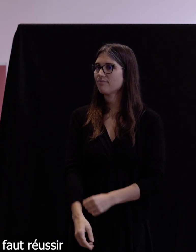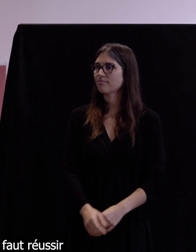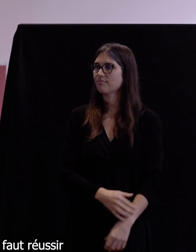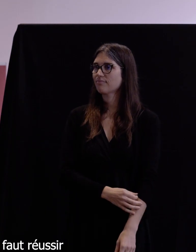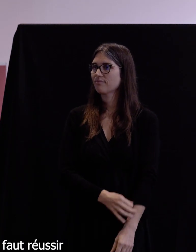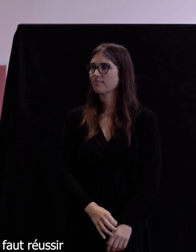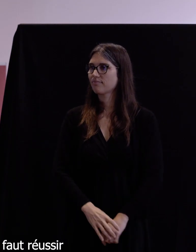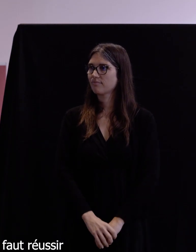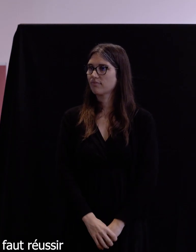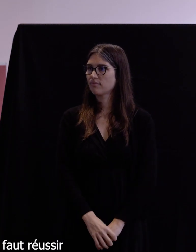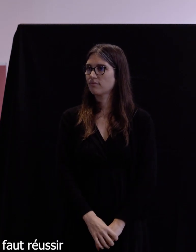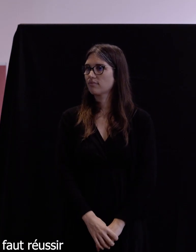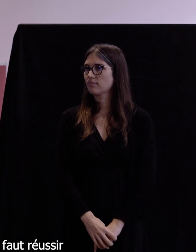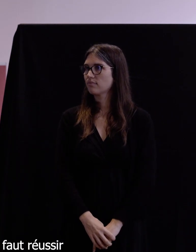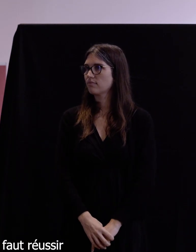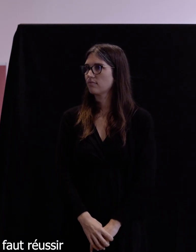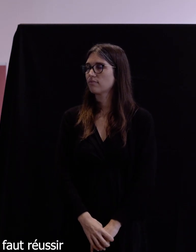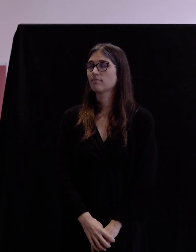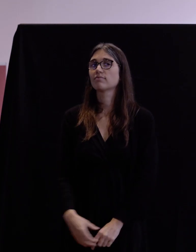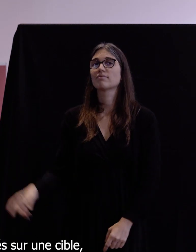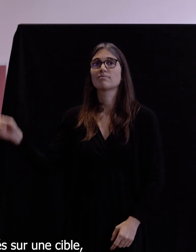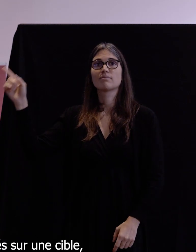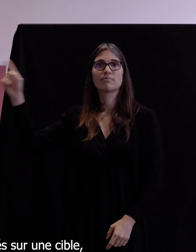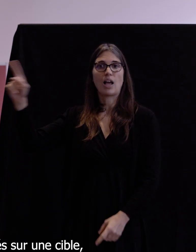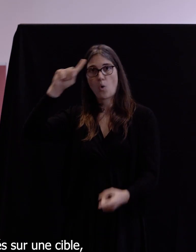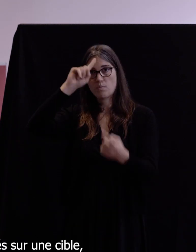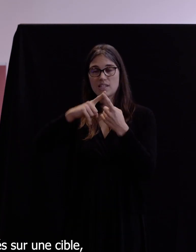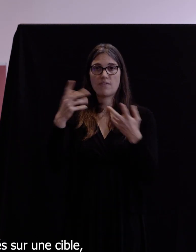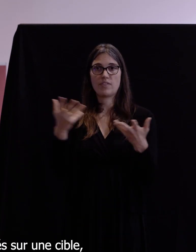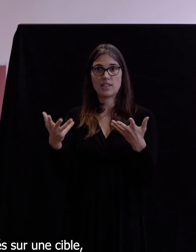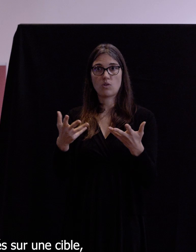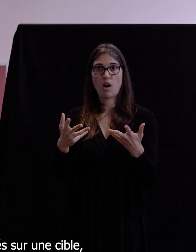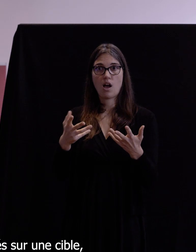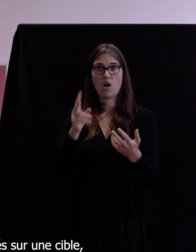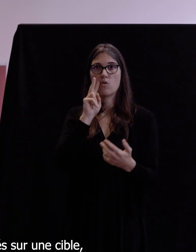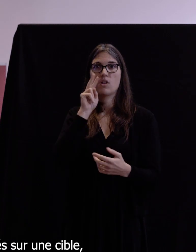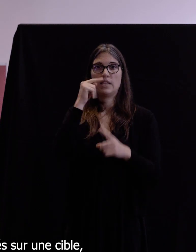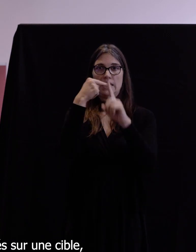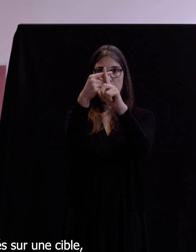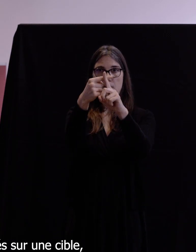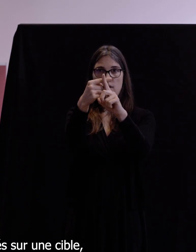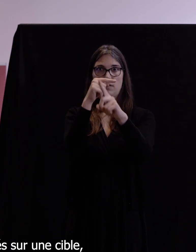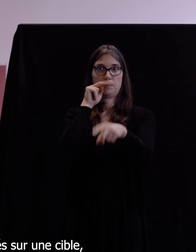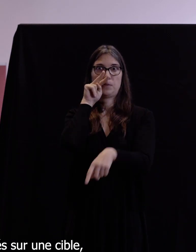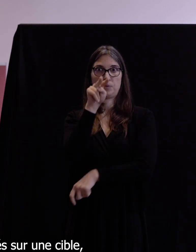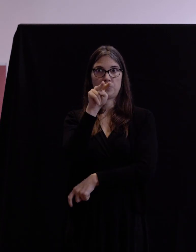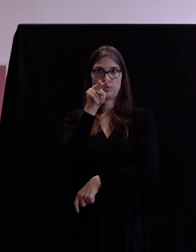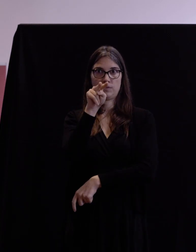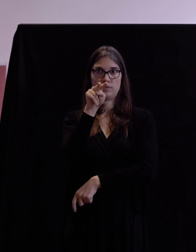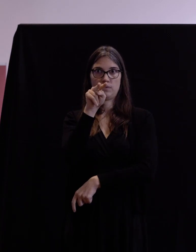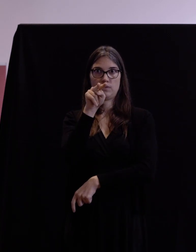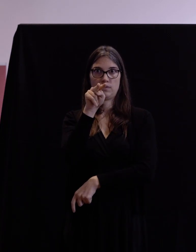Donc, en fait, il faut réussir à faire en sorte que l'enfant garde les yeux fixés sur une cible, puisque nous, on veut que